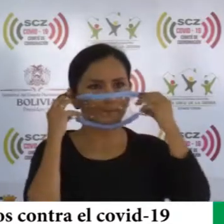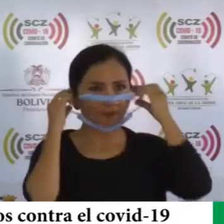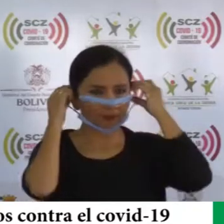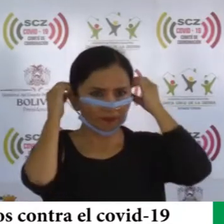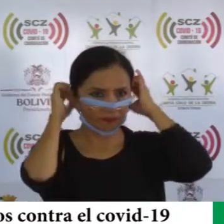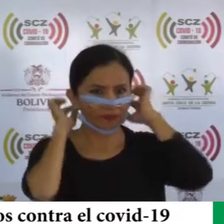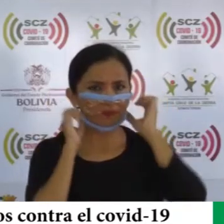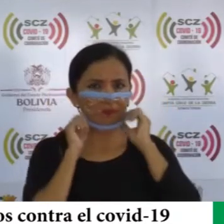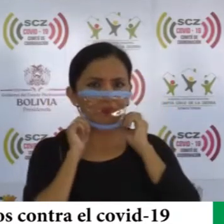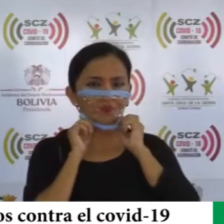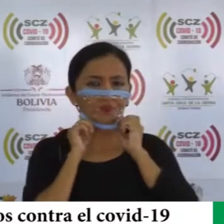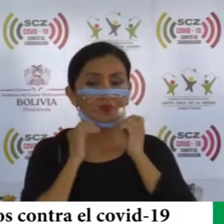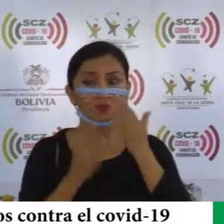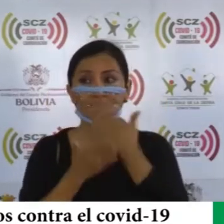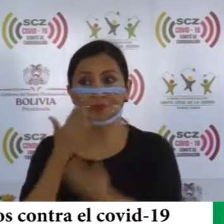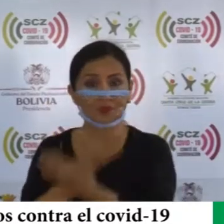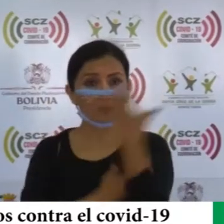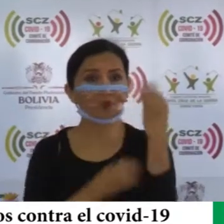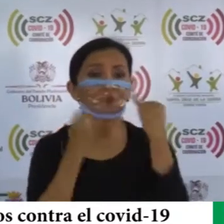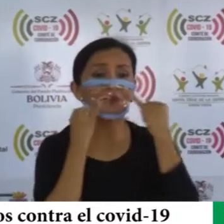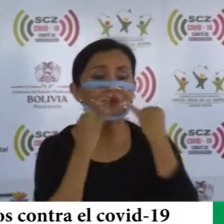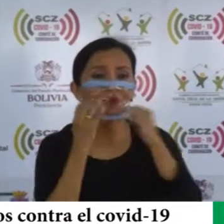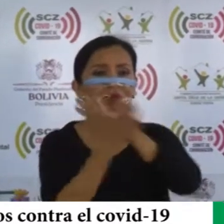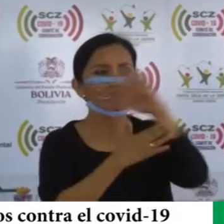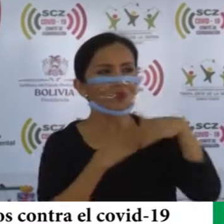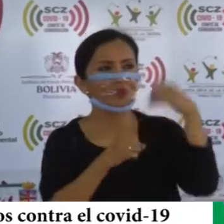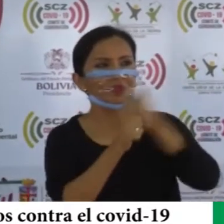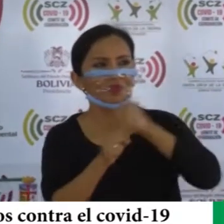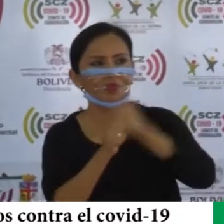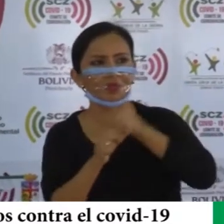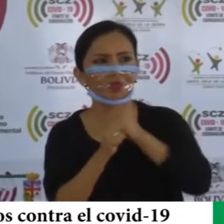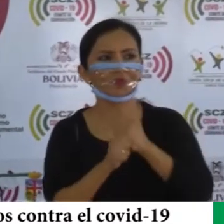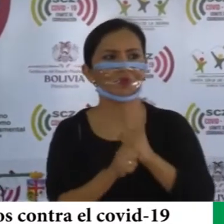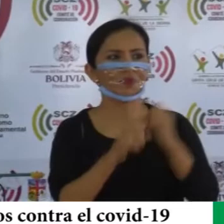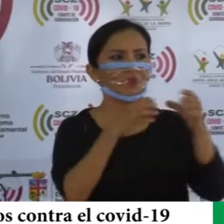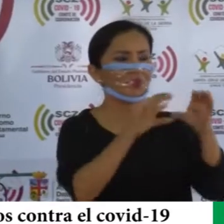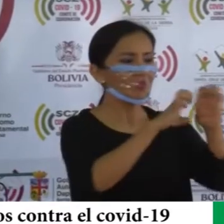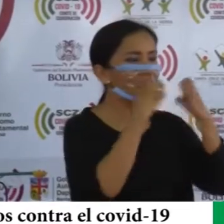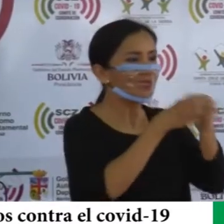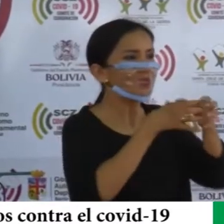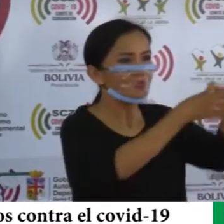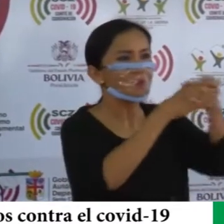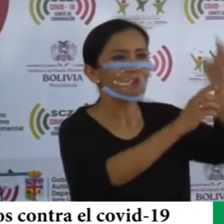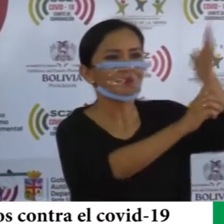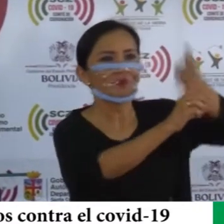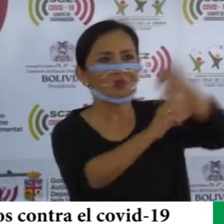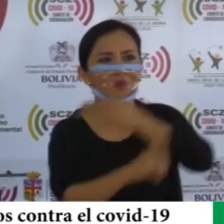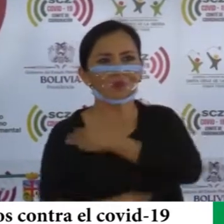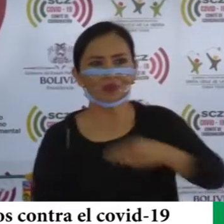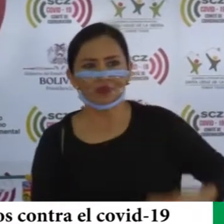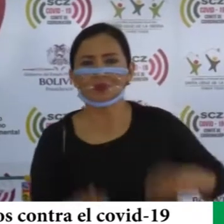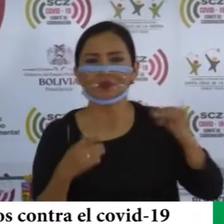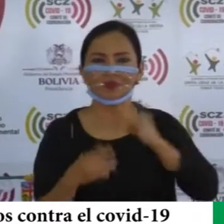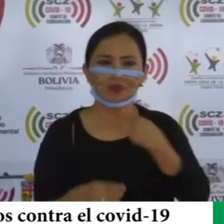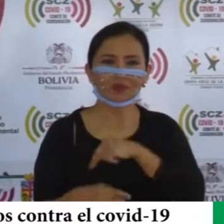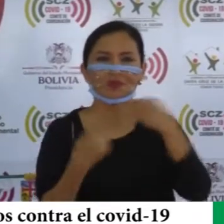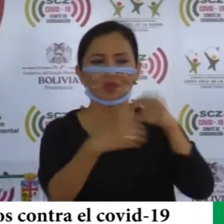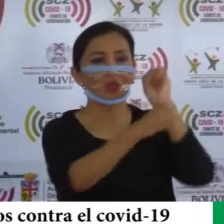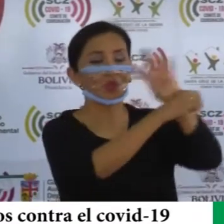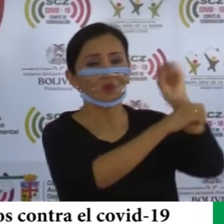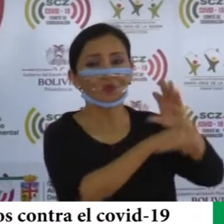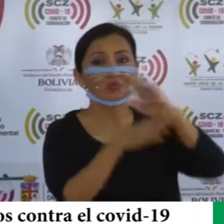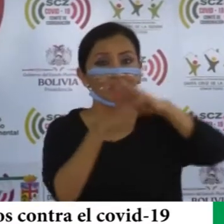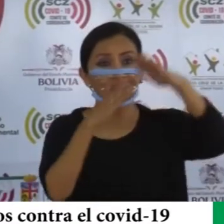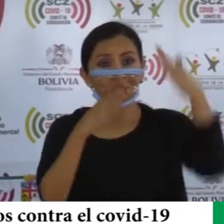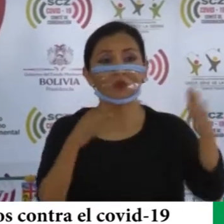Vamos a informar el trabajo que están realizando nuestras brigadas en los municipios. El día de ayer, como les ya mencionamos, que se concluyó con